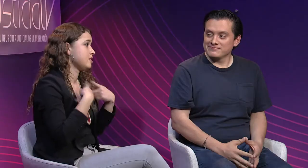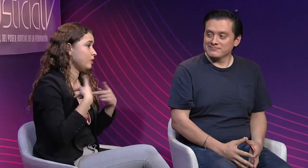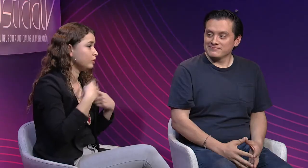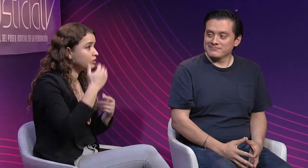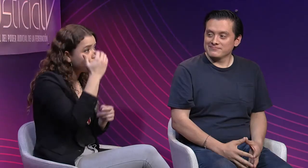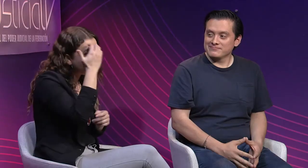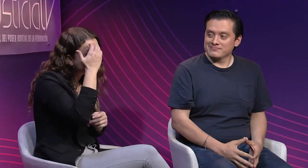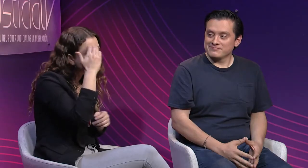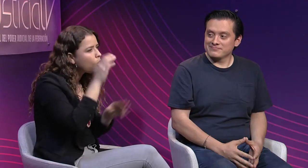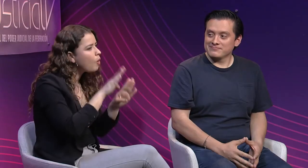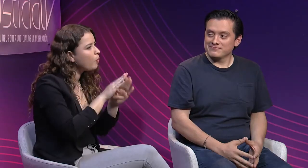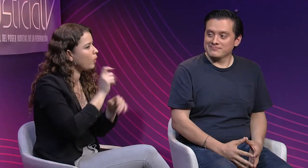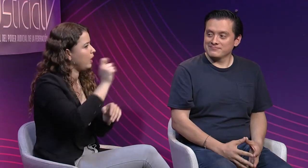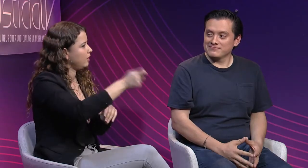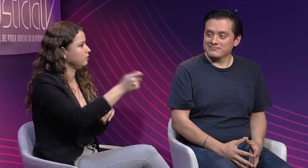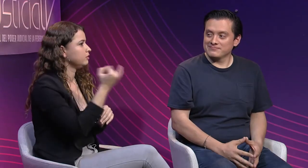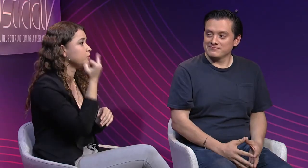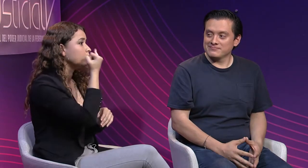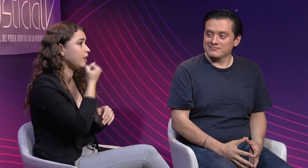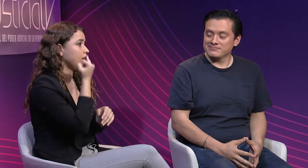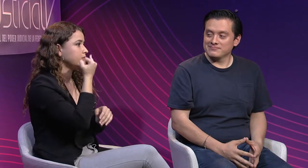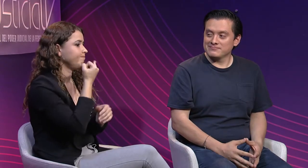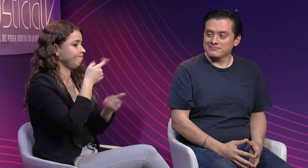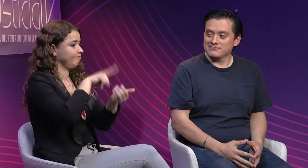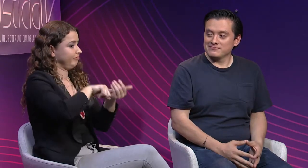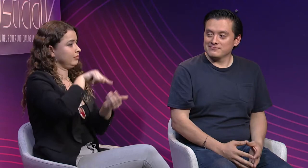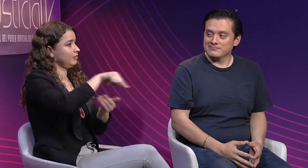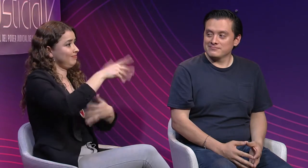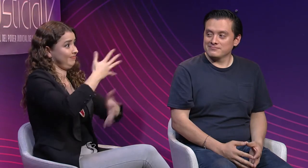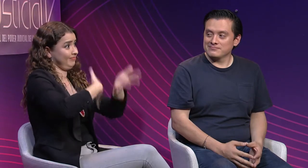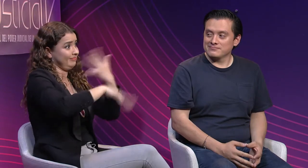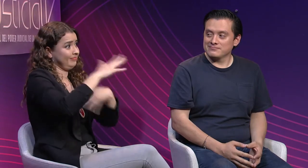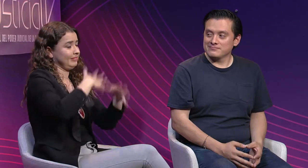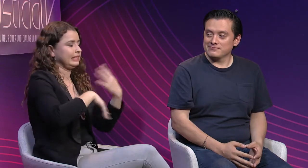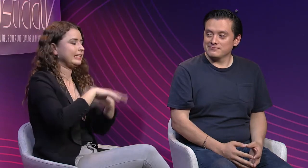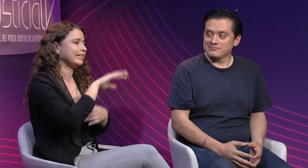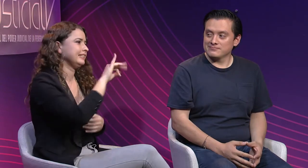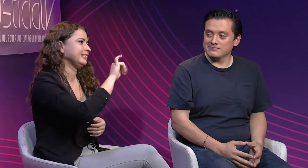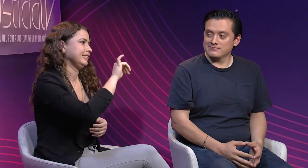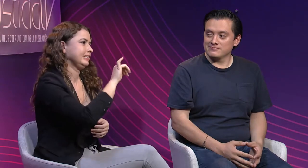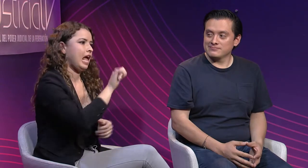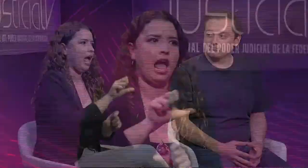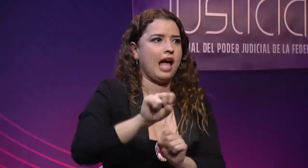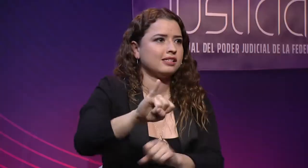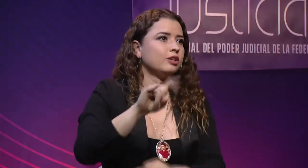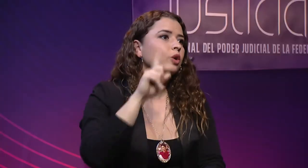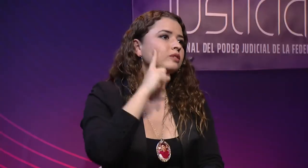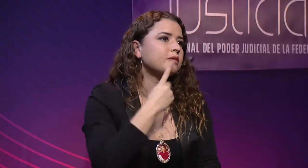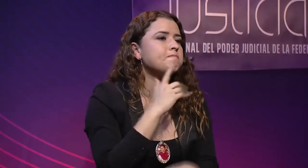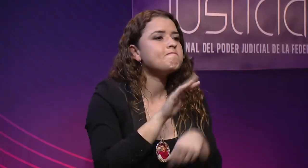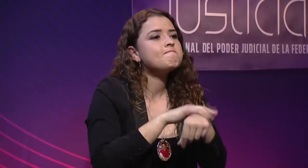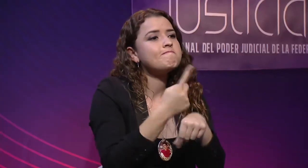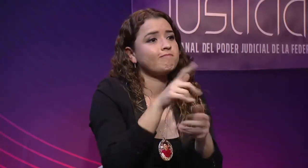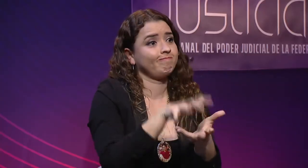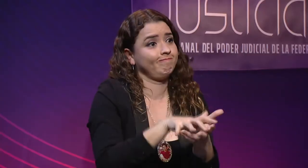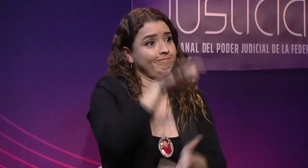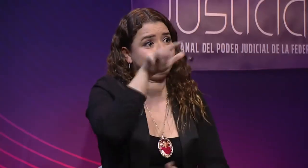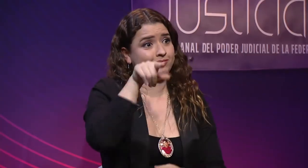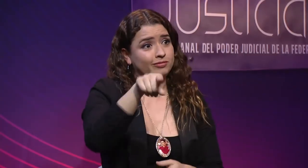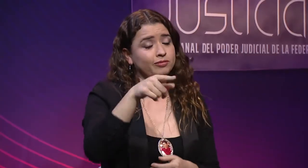Quizás algunas personas conozcan como que la lengua de señas sirve para comunicarse con los sordos,